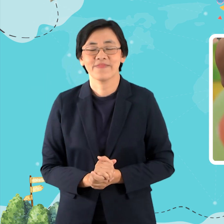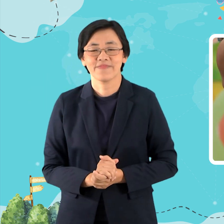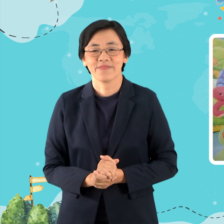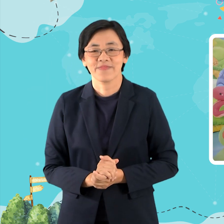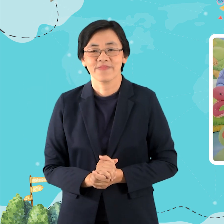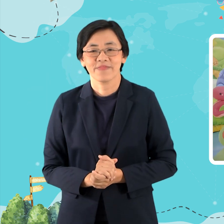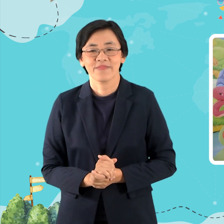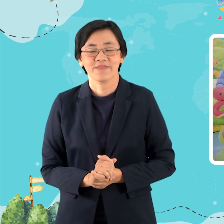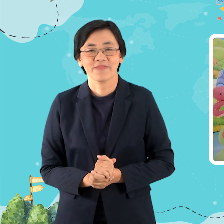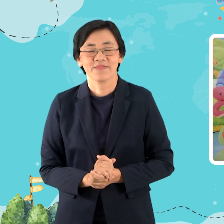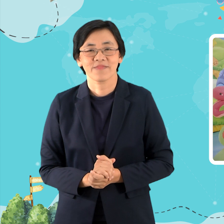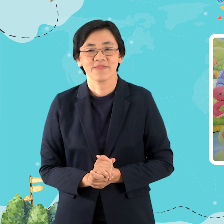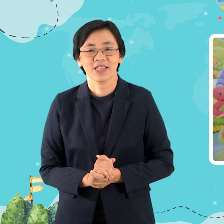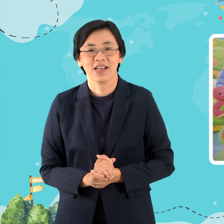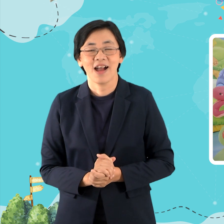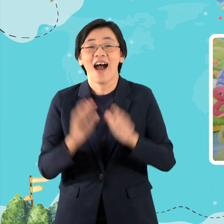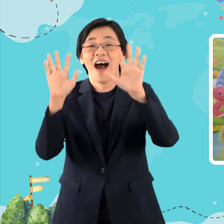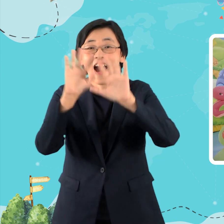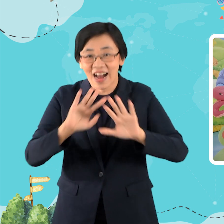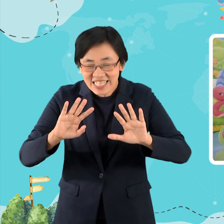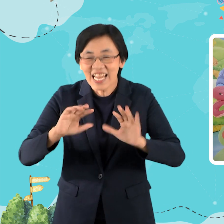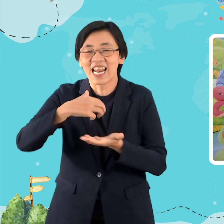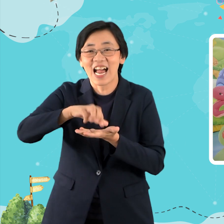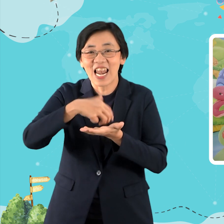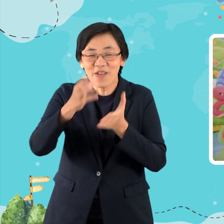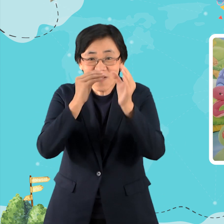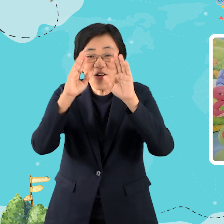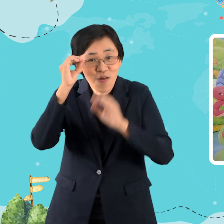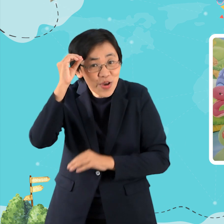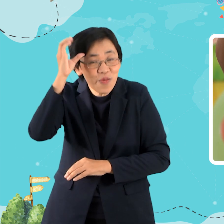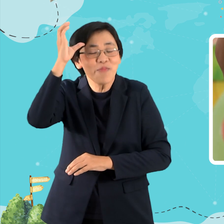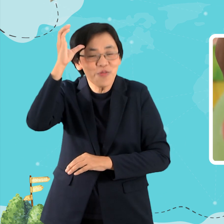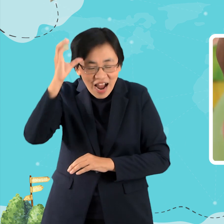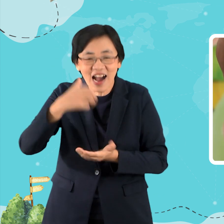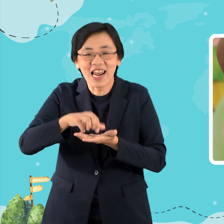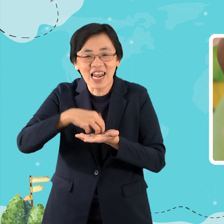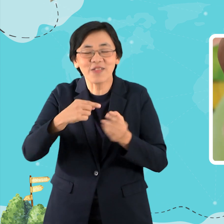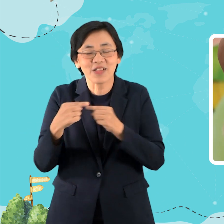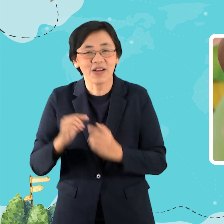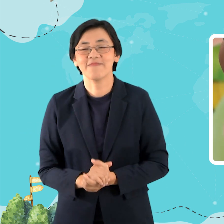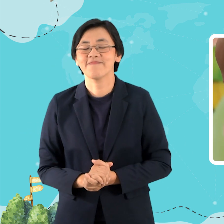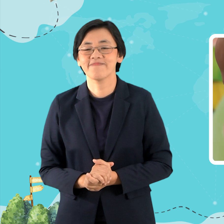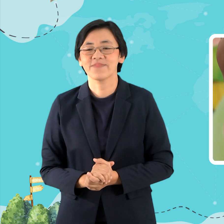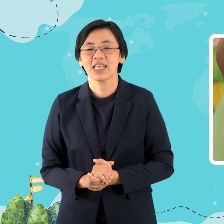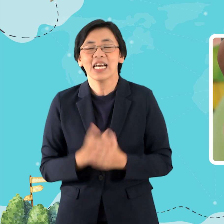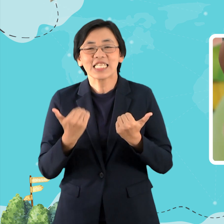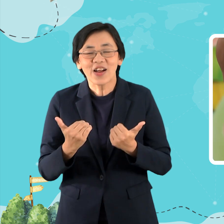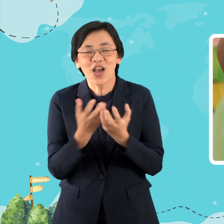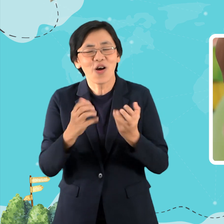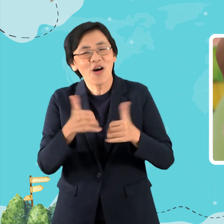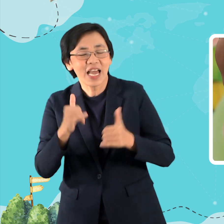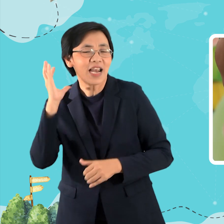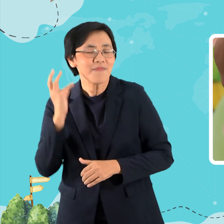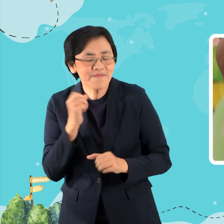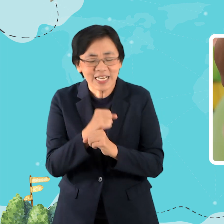อุ้ยถ้าอย่างนั้นไปชมเกร็ดความรู้อาเซียนจากพี่พงกันเลยครับ แล้วไปสนุกกันต่อกับการตัดติดของเล่นกับทีโน่